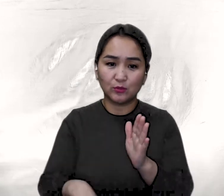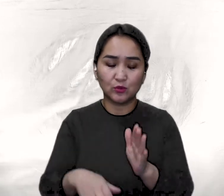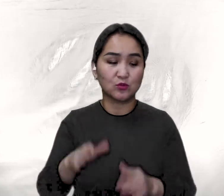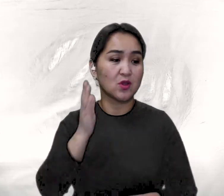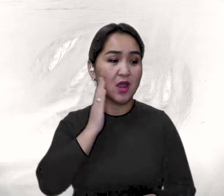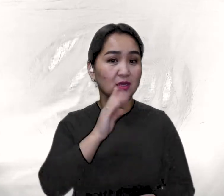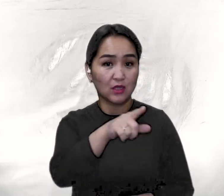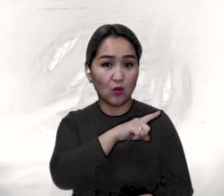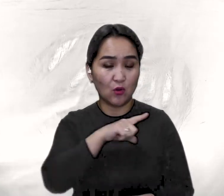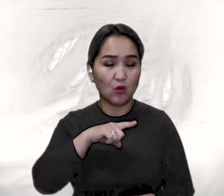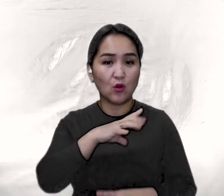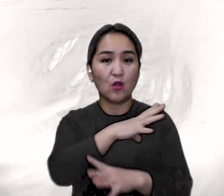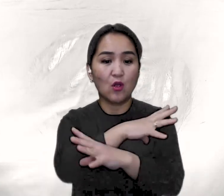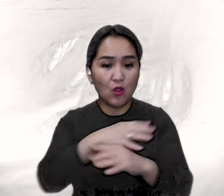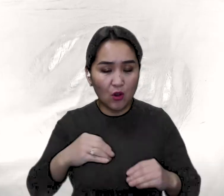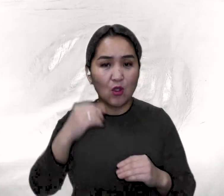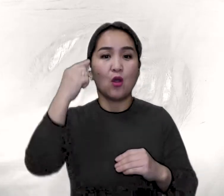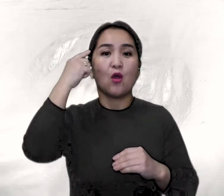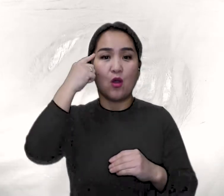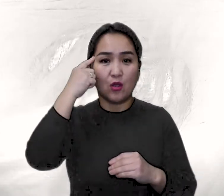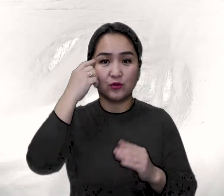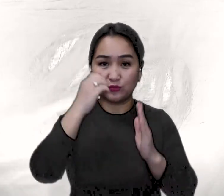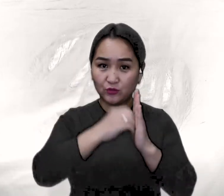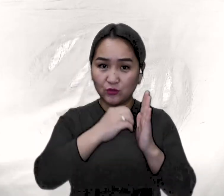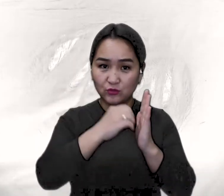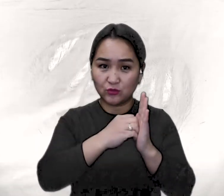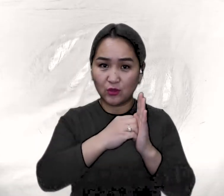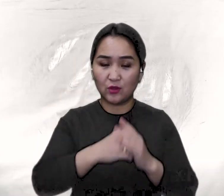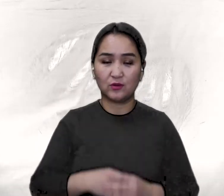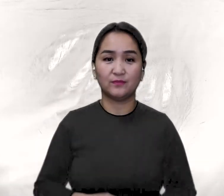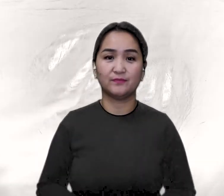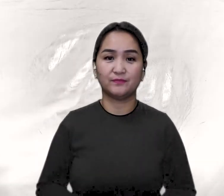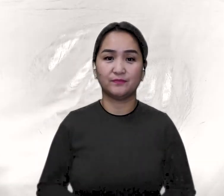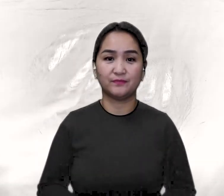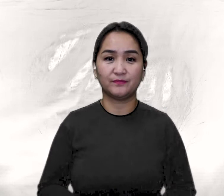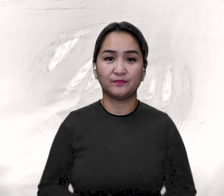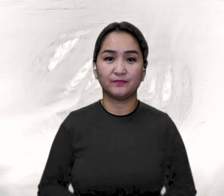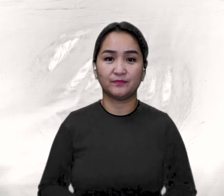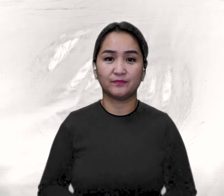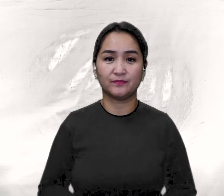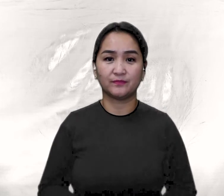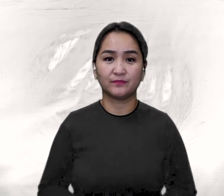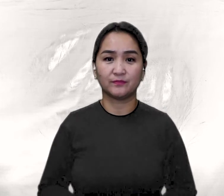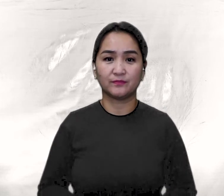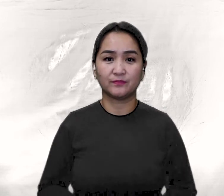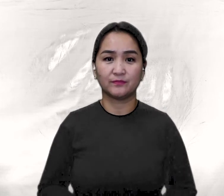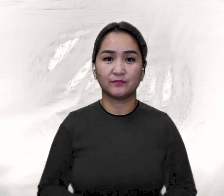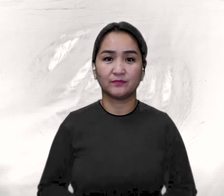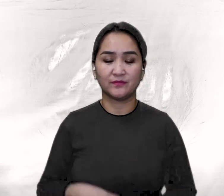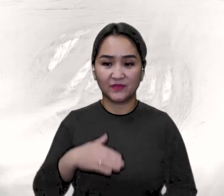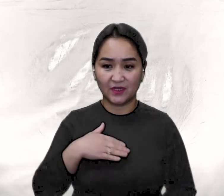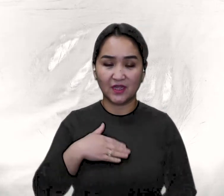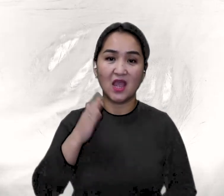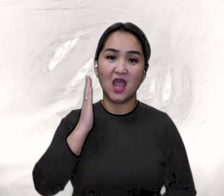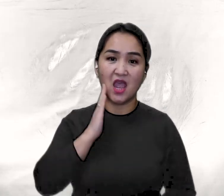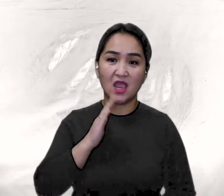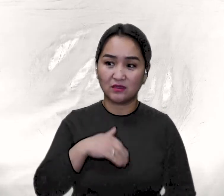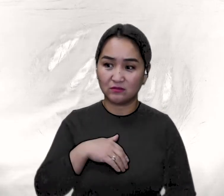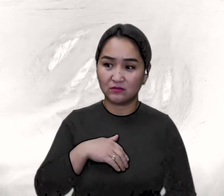ойлгох ёстой гэд ээжд хэлсэн чинь ээж яг тэр үедээ их хөргүй албаа ингээд таслая. Надад